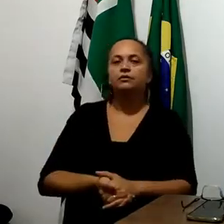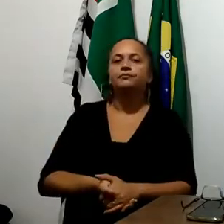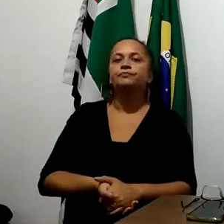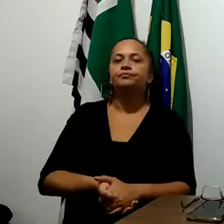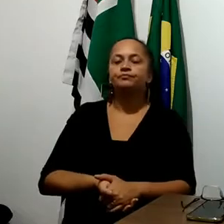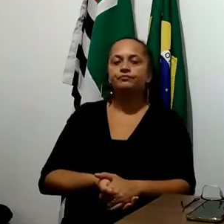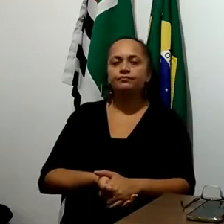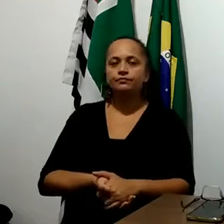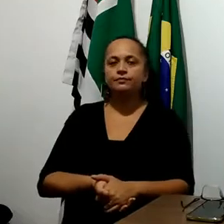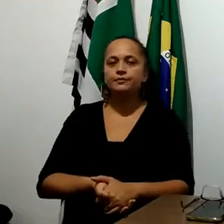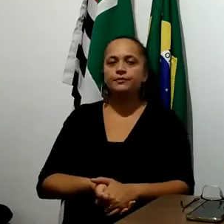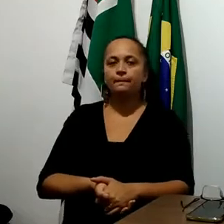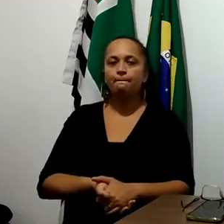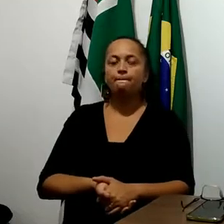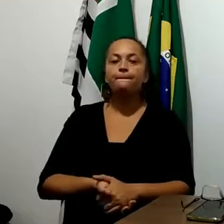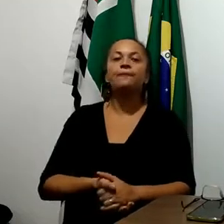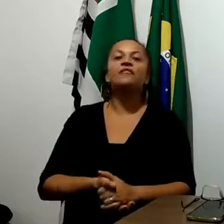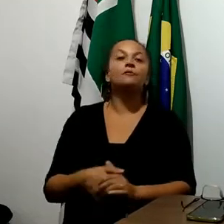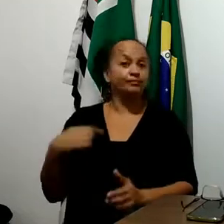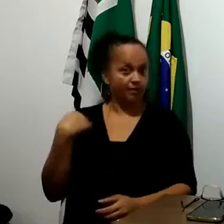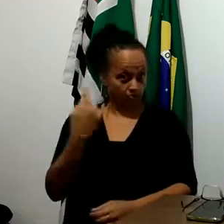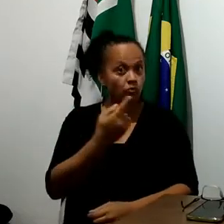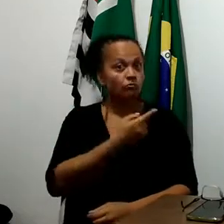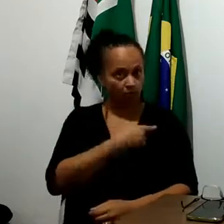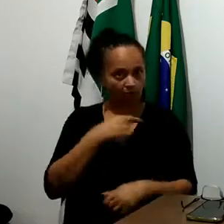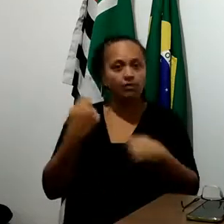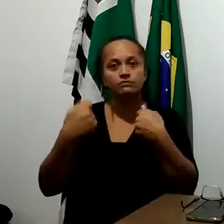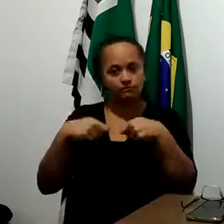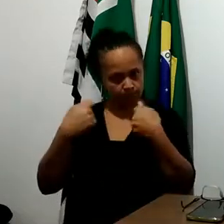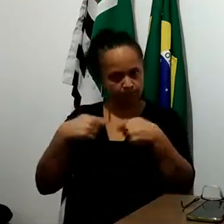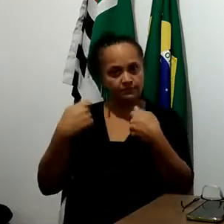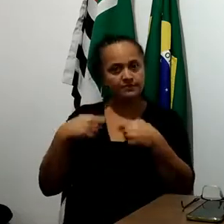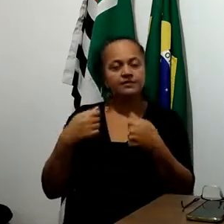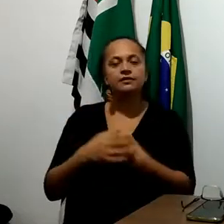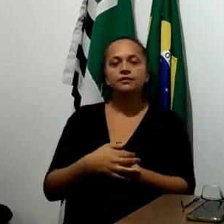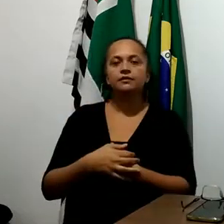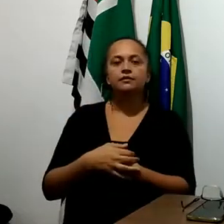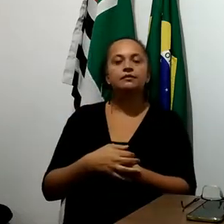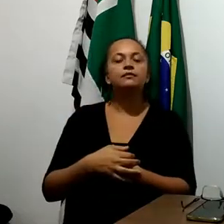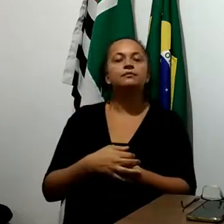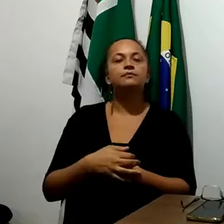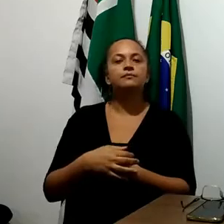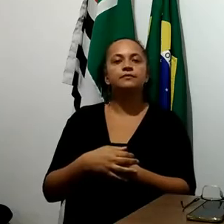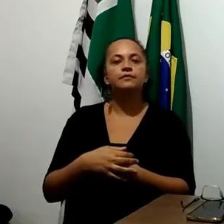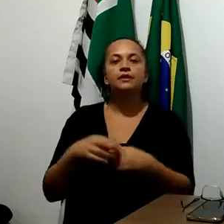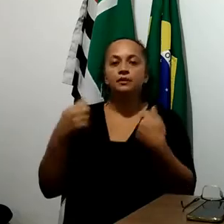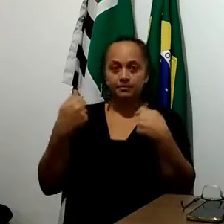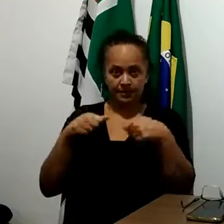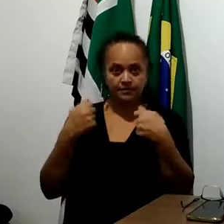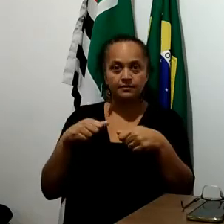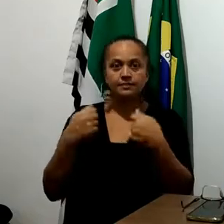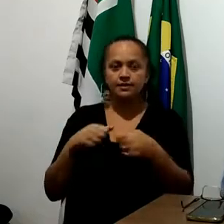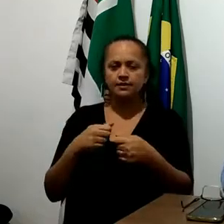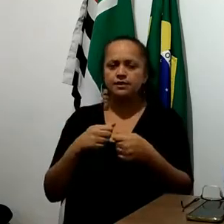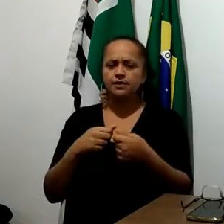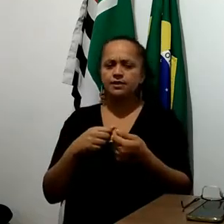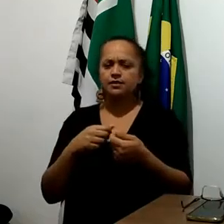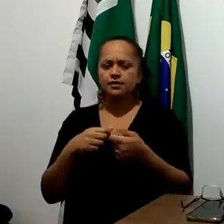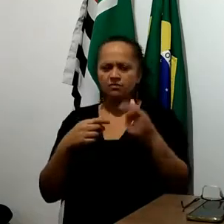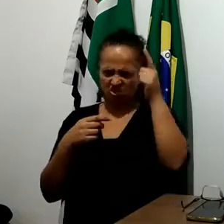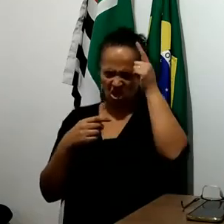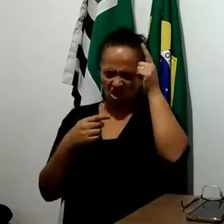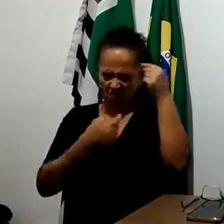matar, né? Então, nós precisamos, a Bíblia diz que a gente tem que resistir, ele